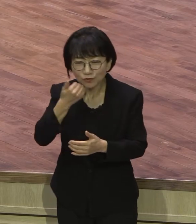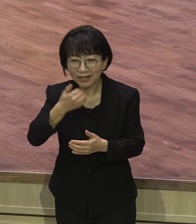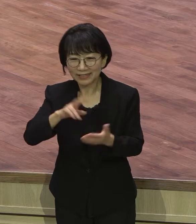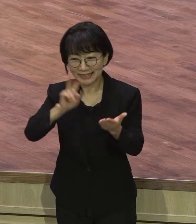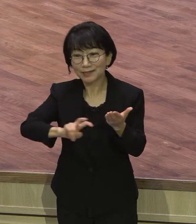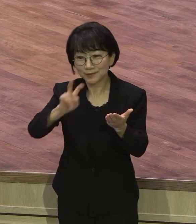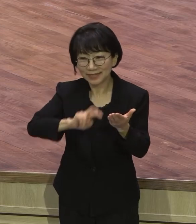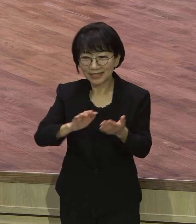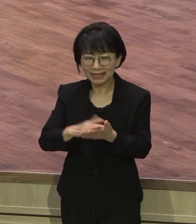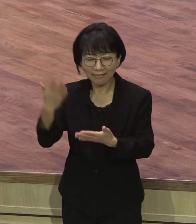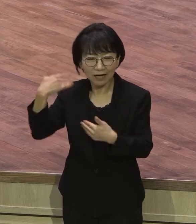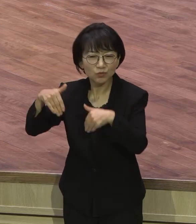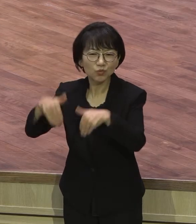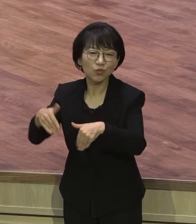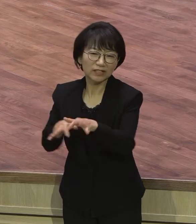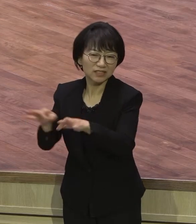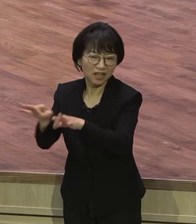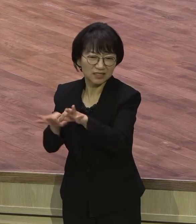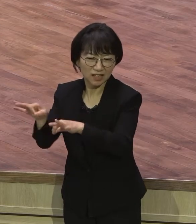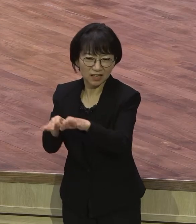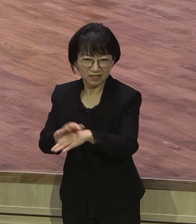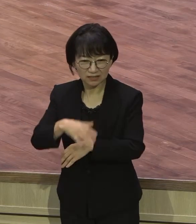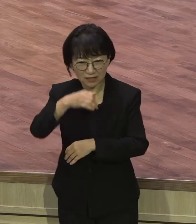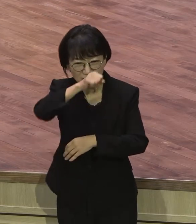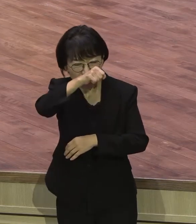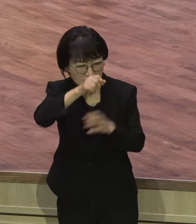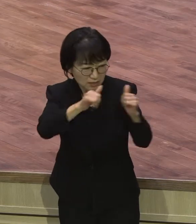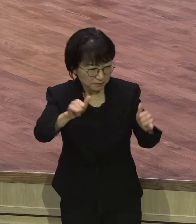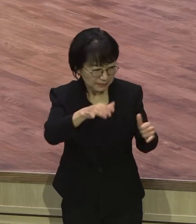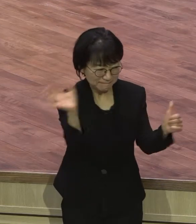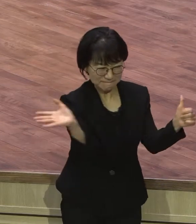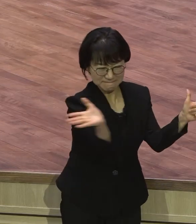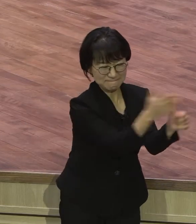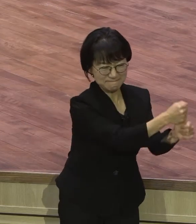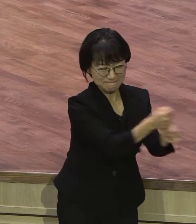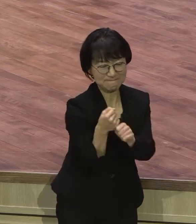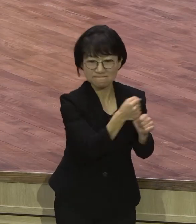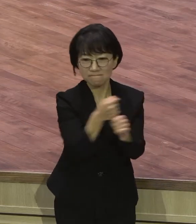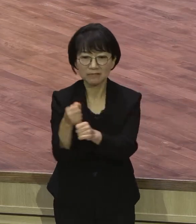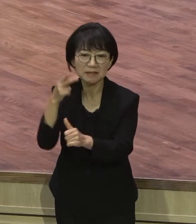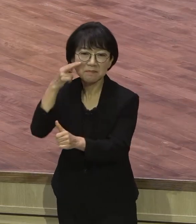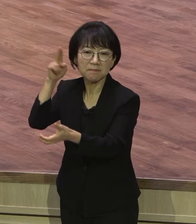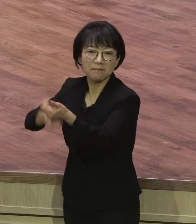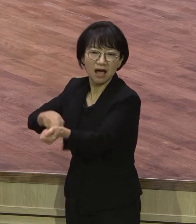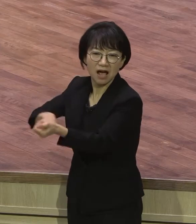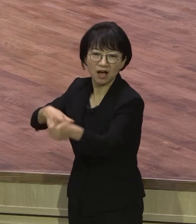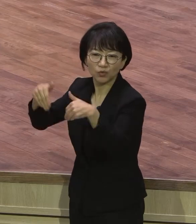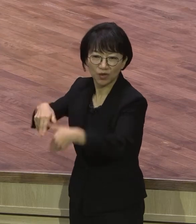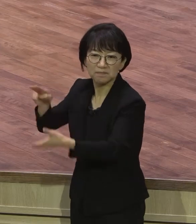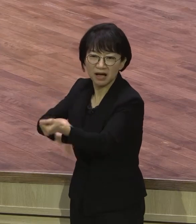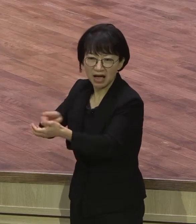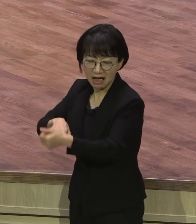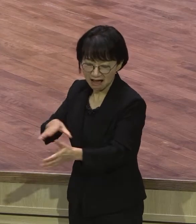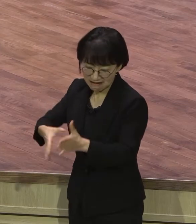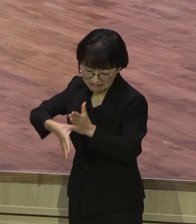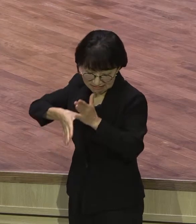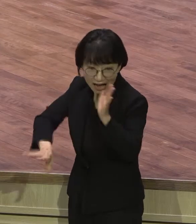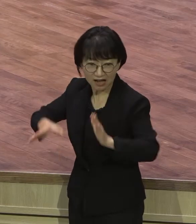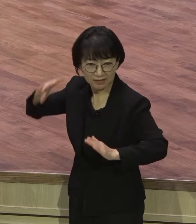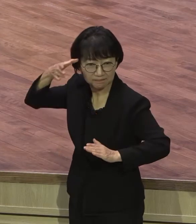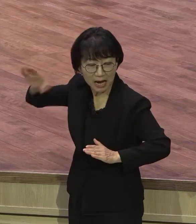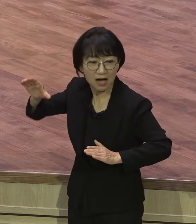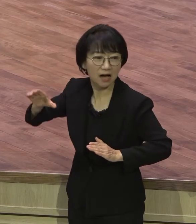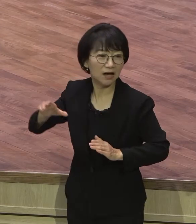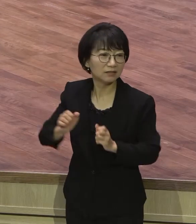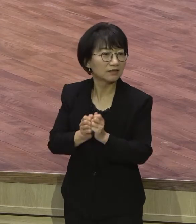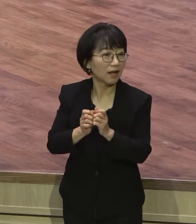악랄하게 거지없는 아프리카 사람들 잡아가지고 미국에 노예 팔아먹던 노예 장사 얼마나 악랄합니까? 오만 때만 짓 안